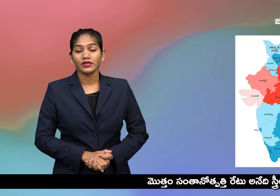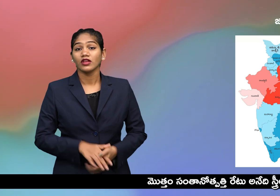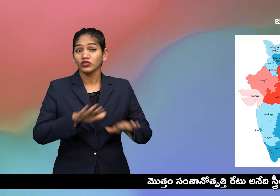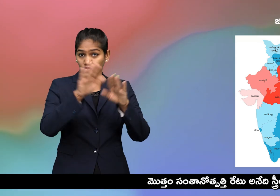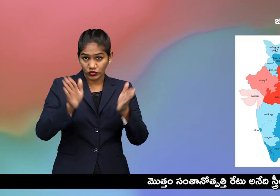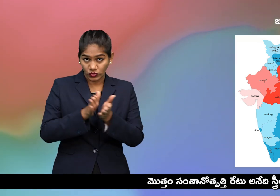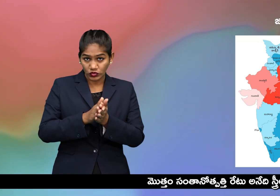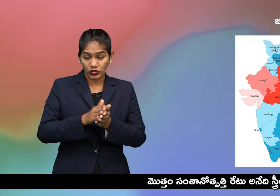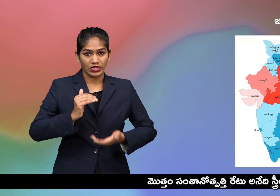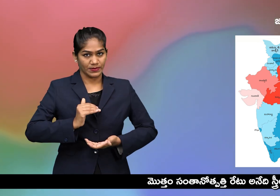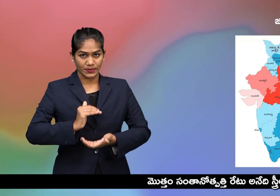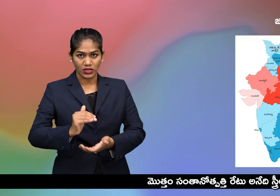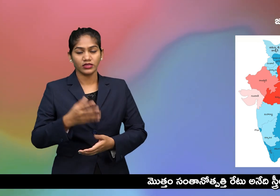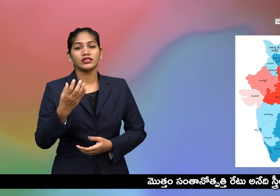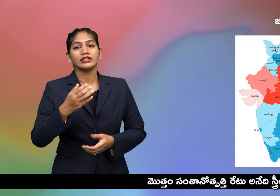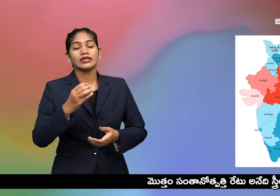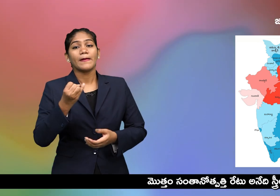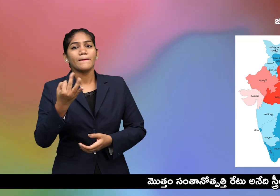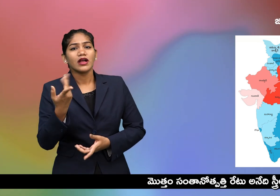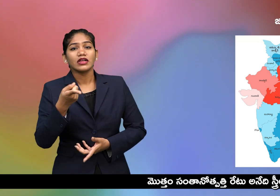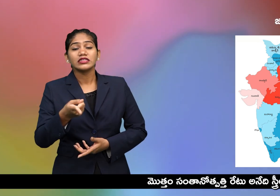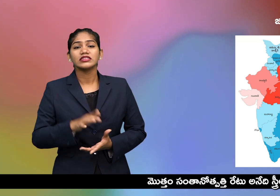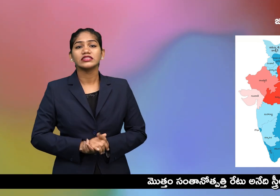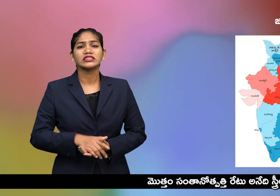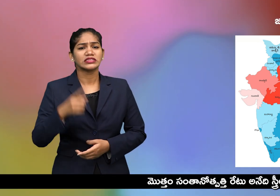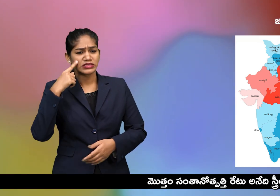మొత్తం సంతానోత్పత్తి రేటు అనేది స్త్రీలు